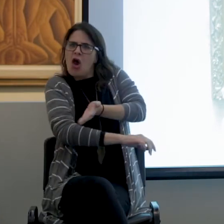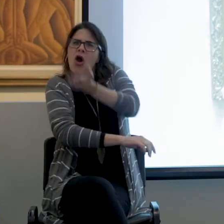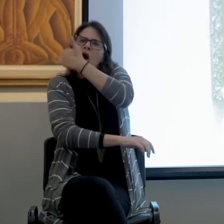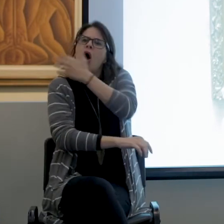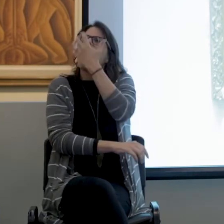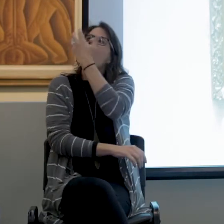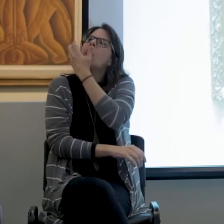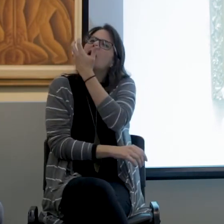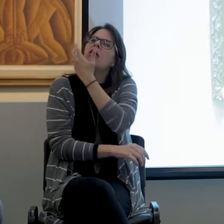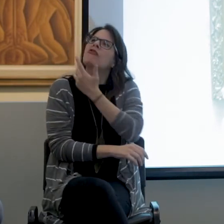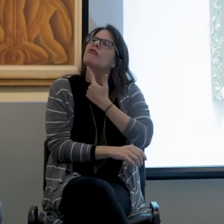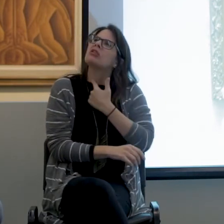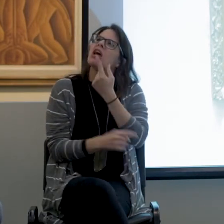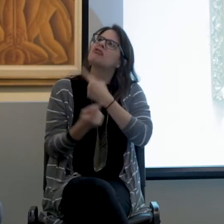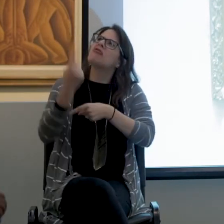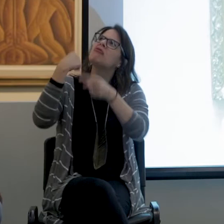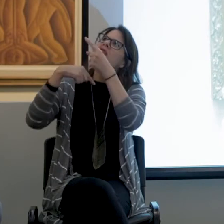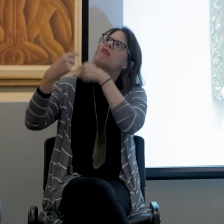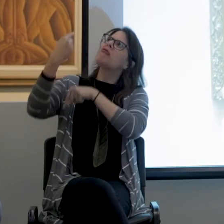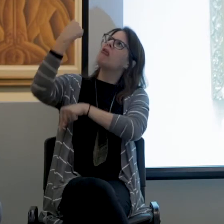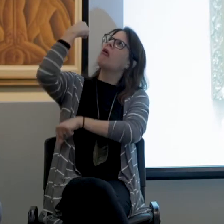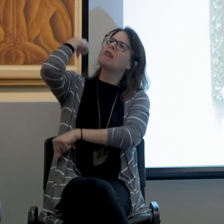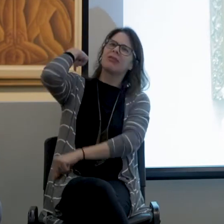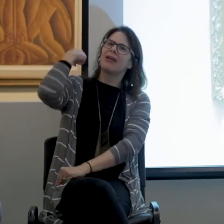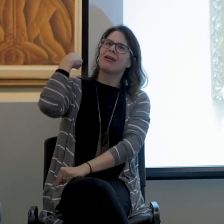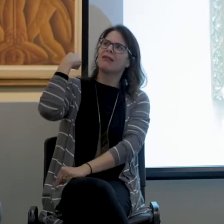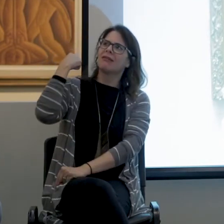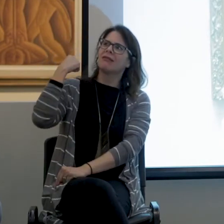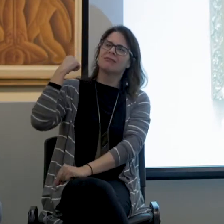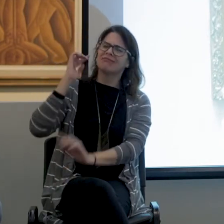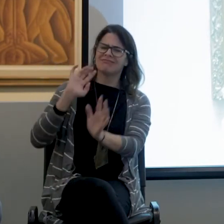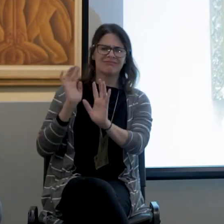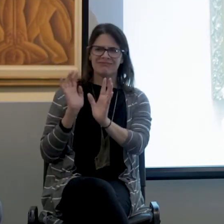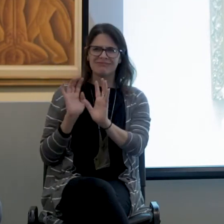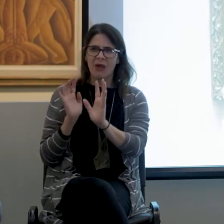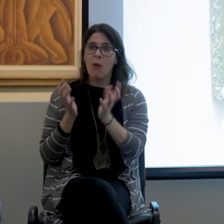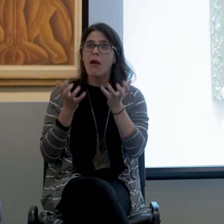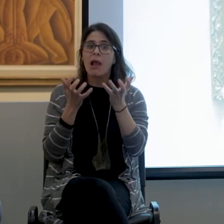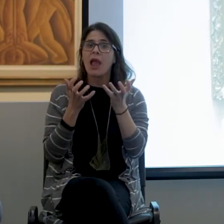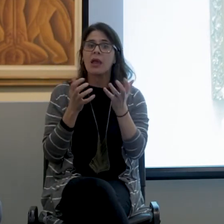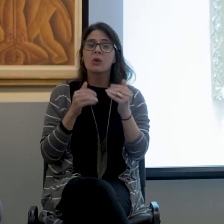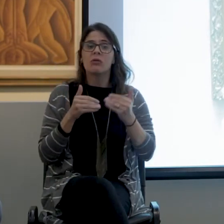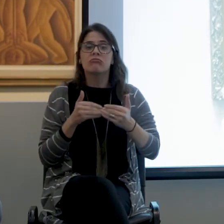para Taba ou para a África. Eles querem que